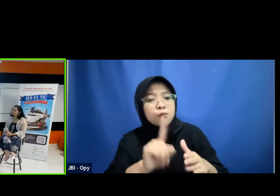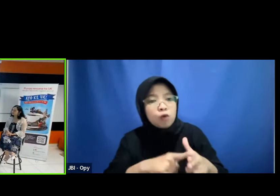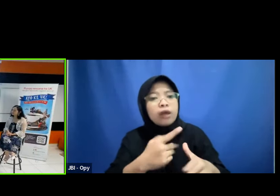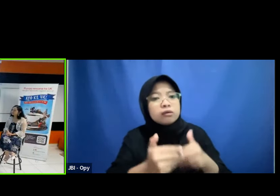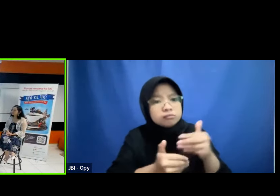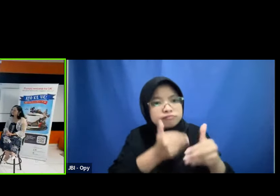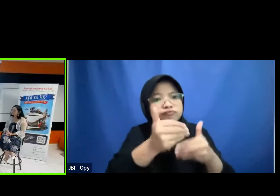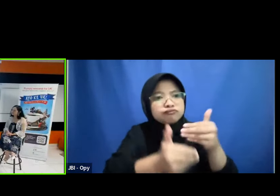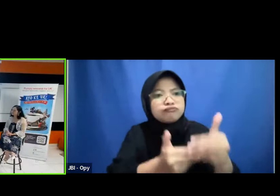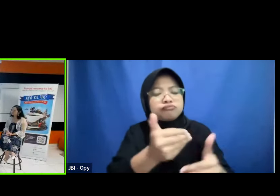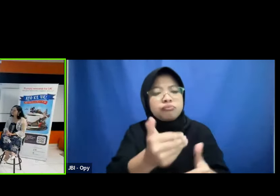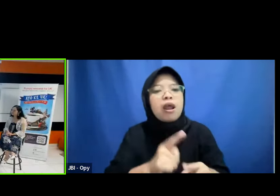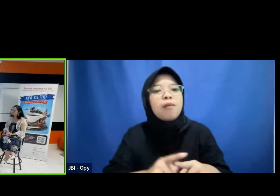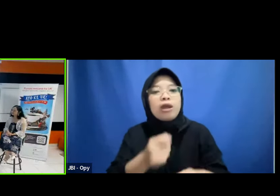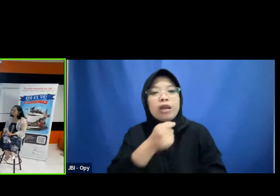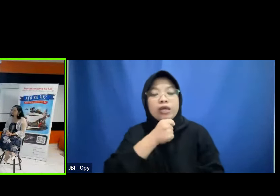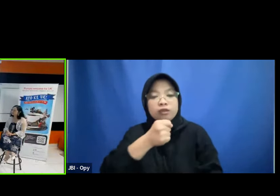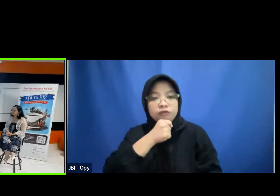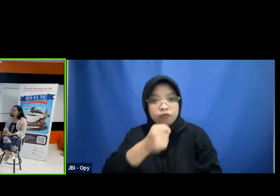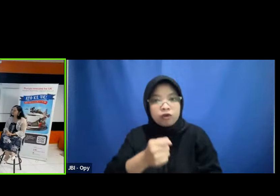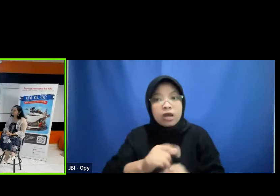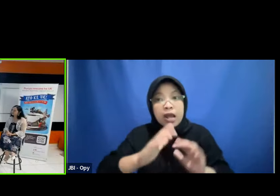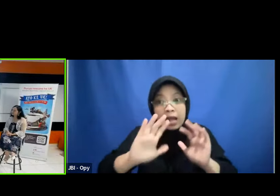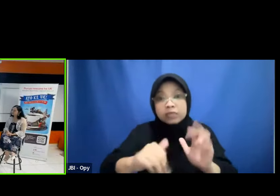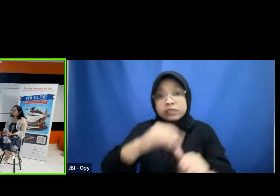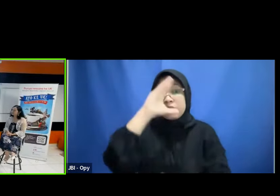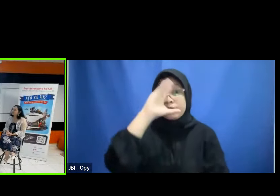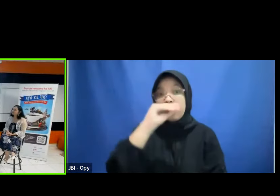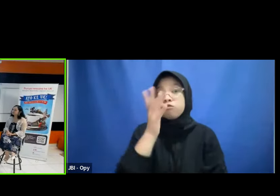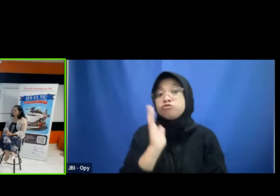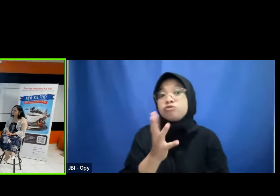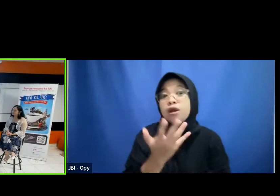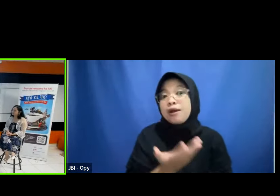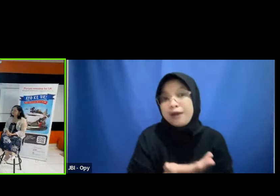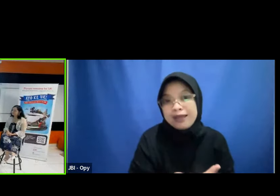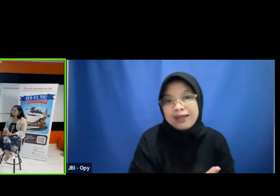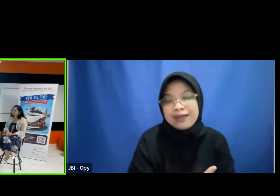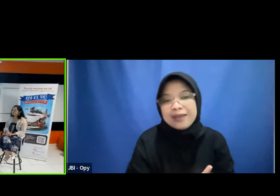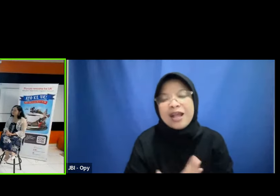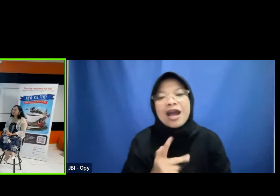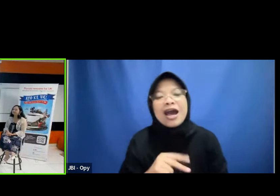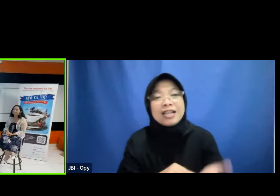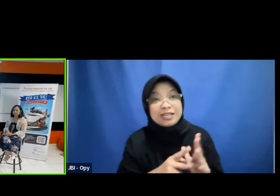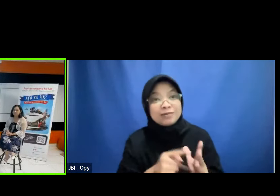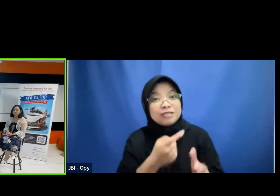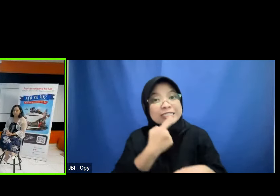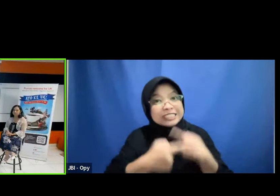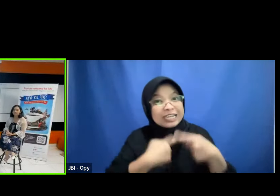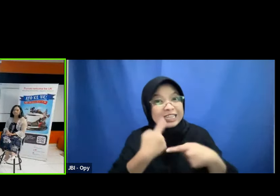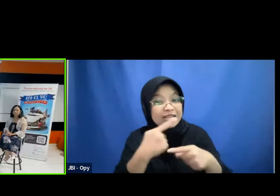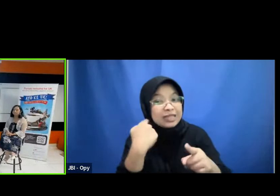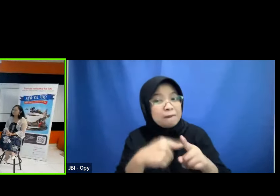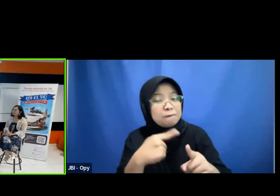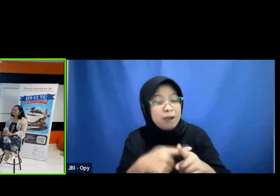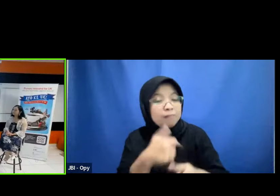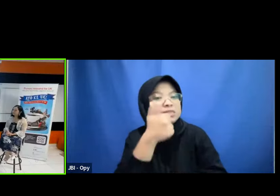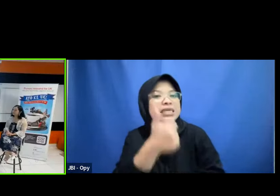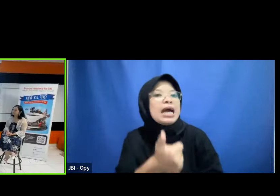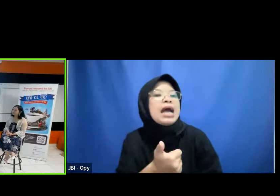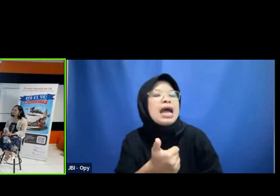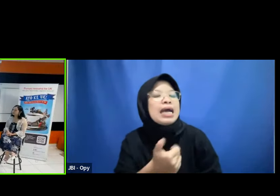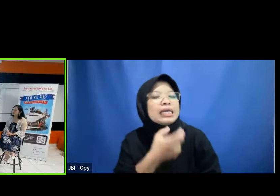nah pada saat interview Mungkin kalian sudah tahu hasilnya jadi kayak bisa ditambahkan eh cerita tersebut